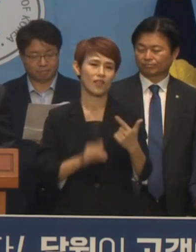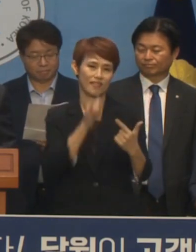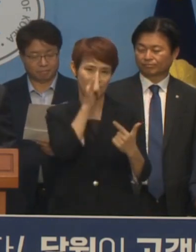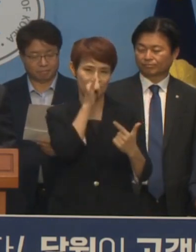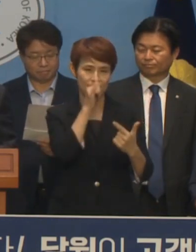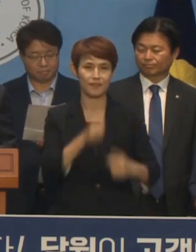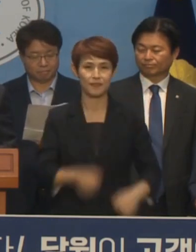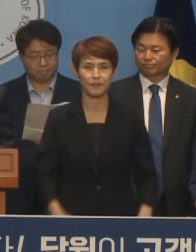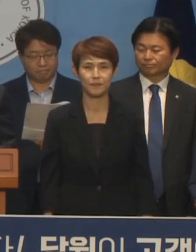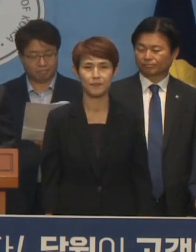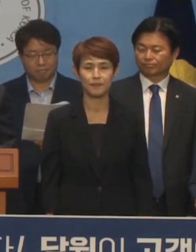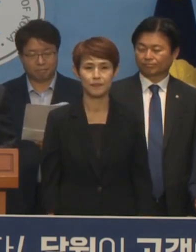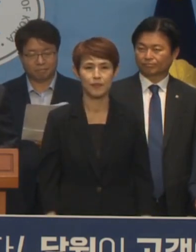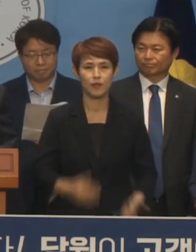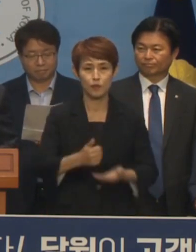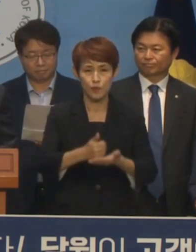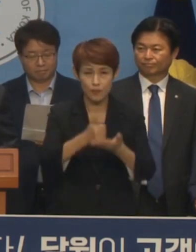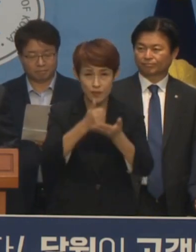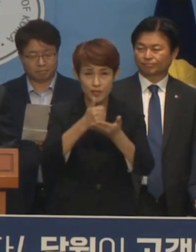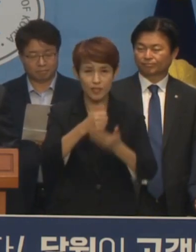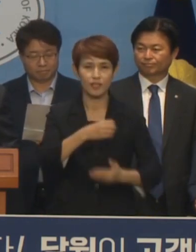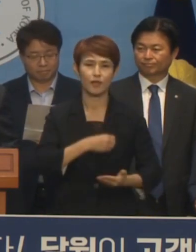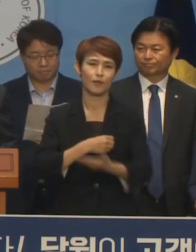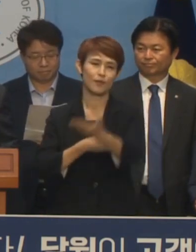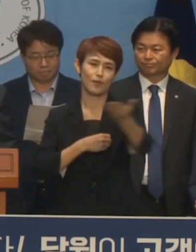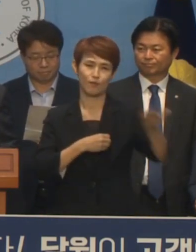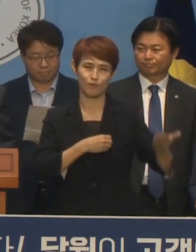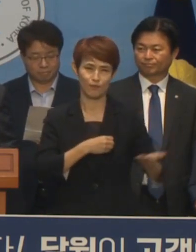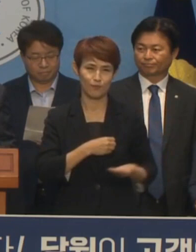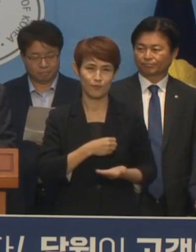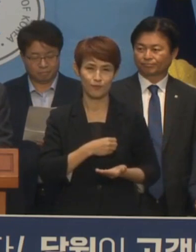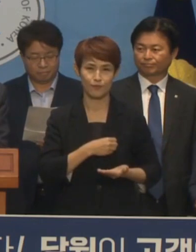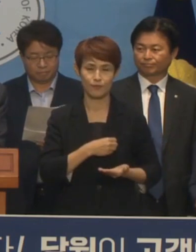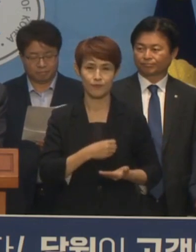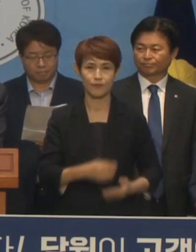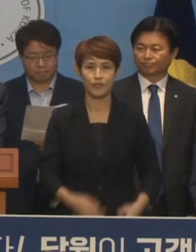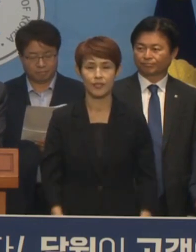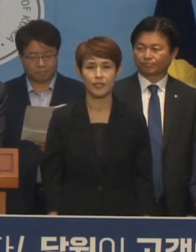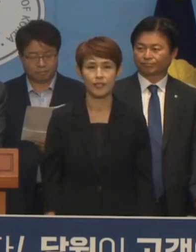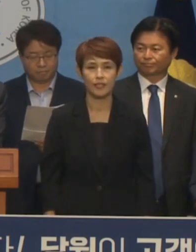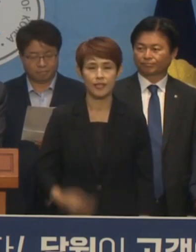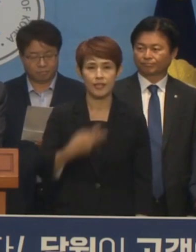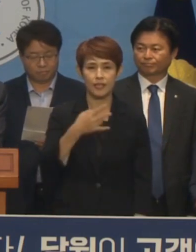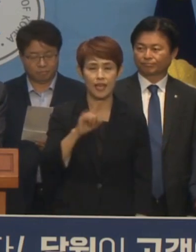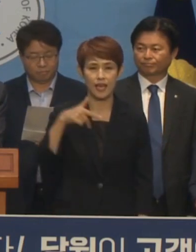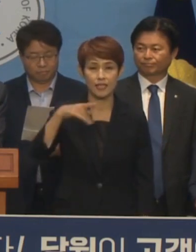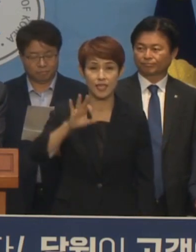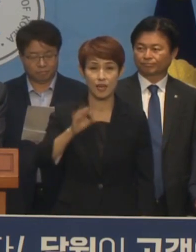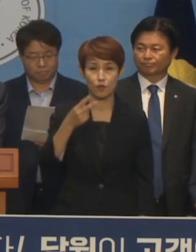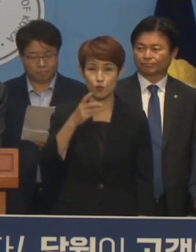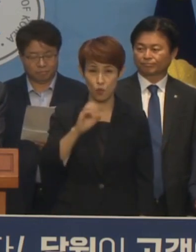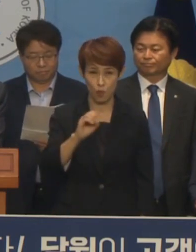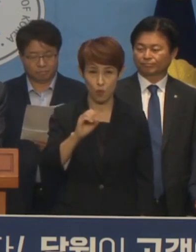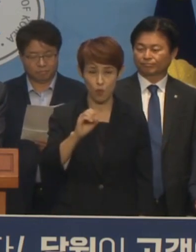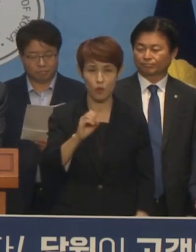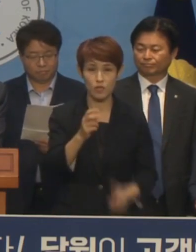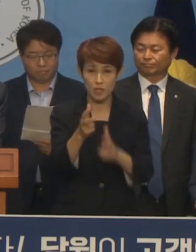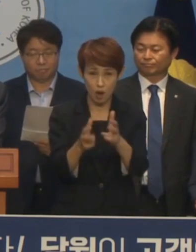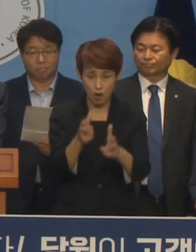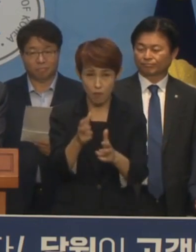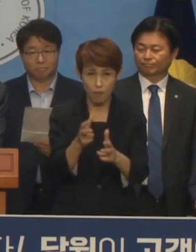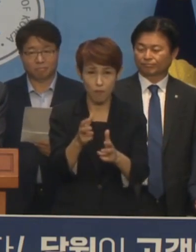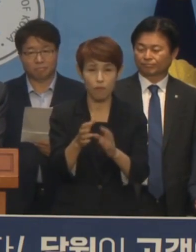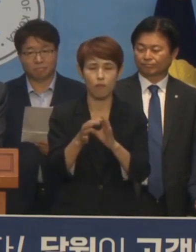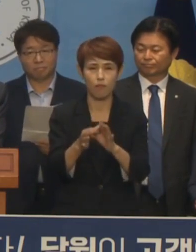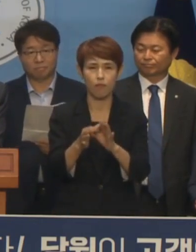마무리하겠습니다. 존경하는 당원 동지 여러분, 대장동 사업이 유죄라면 여야할 것